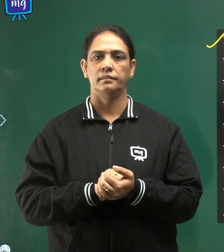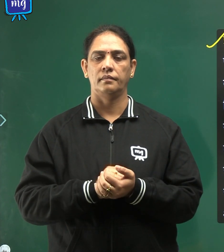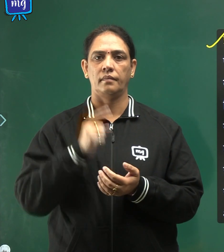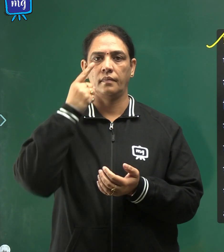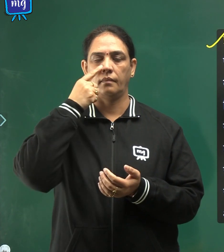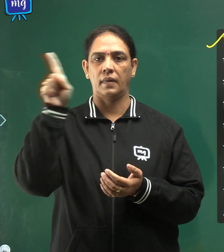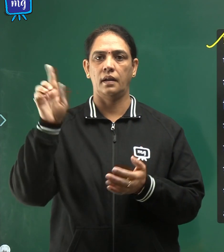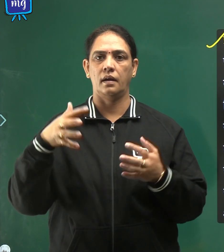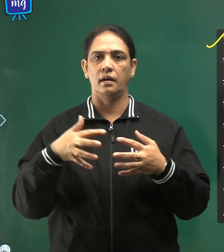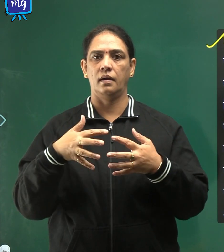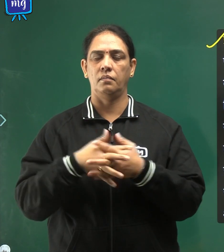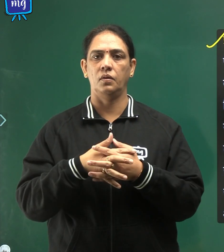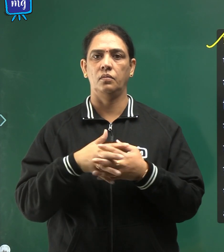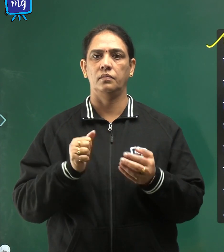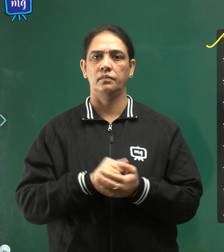महिला W,